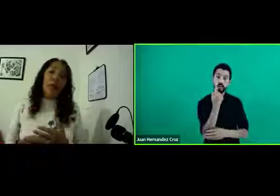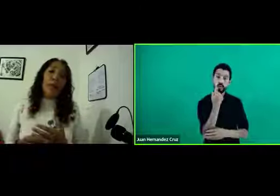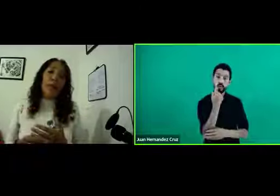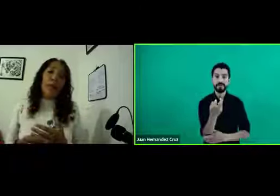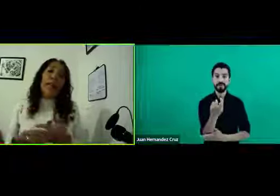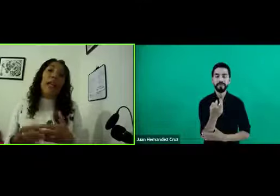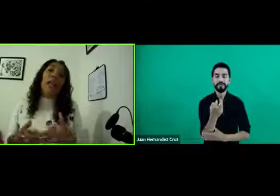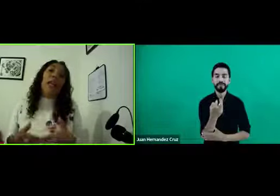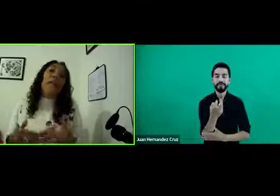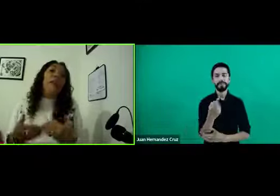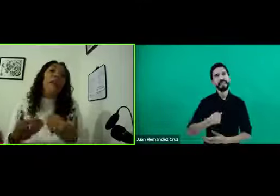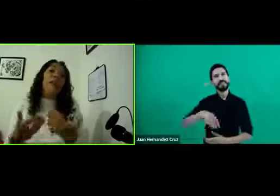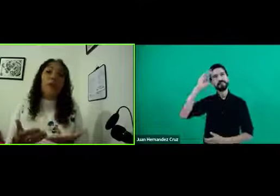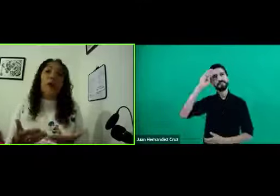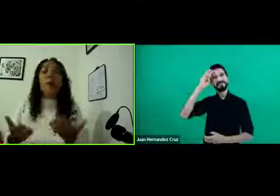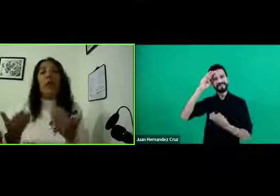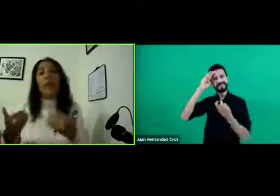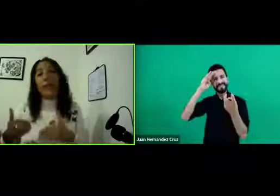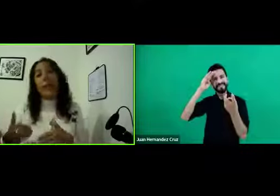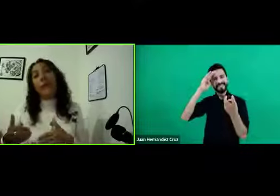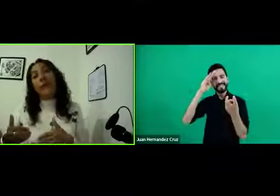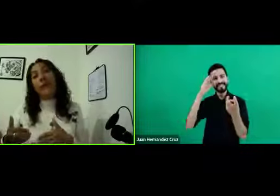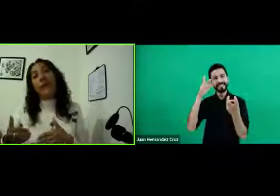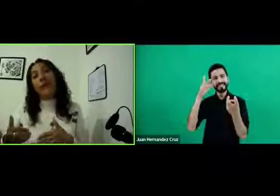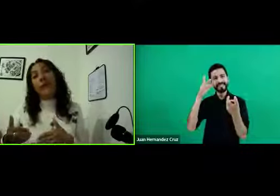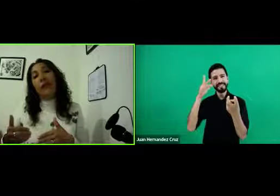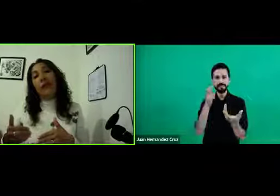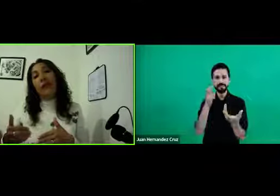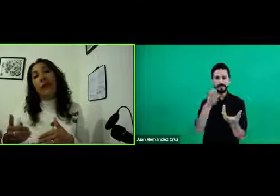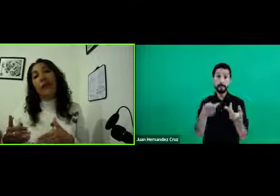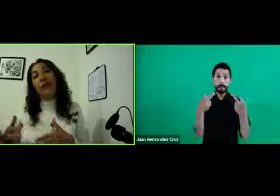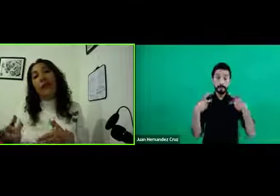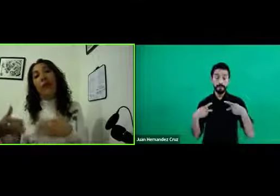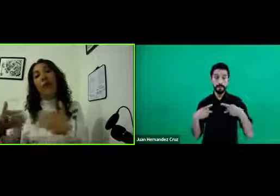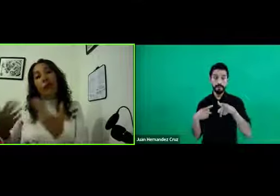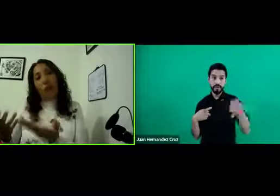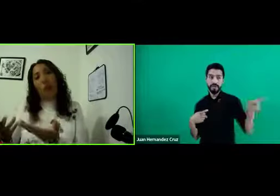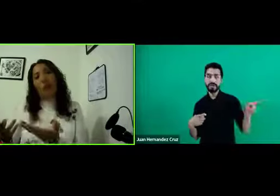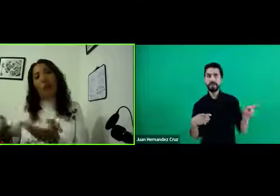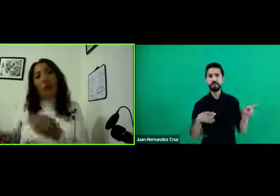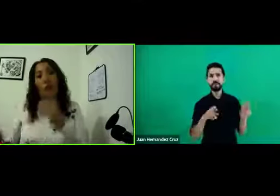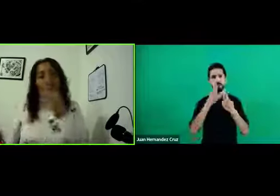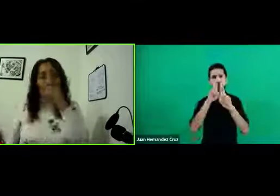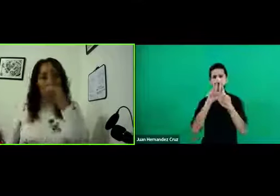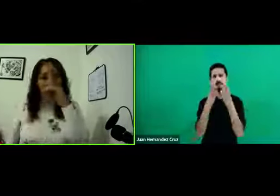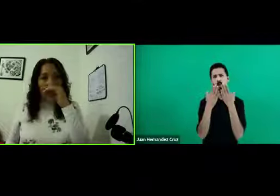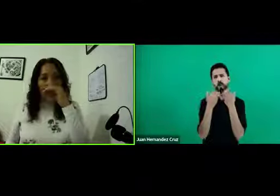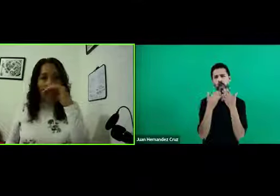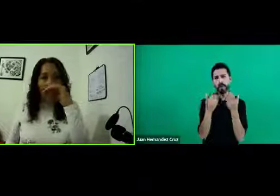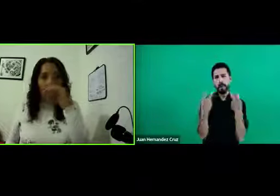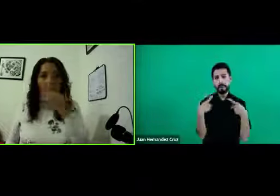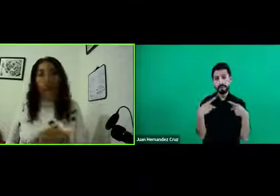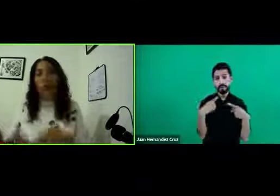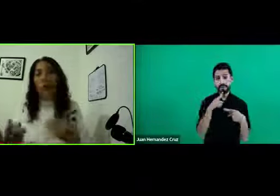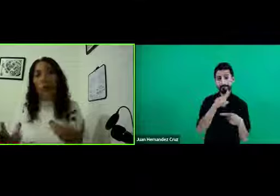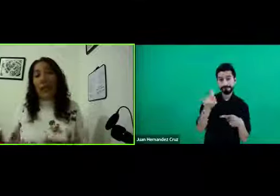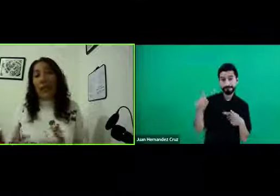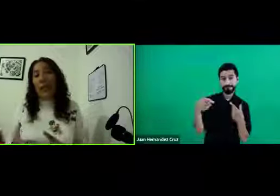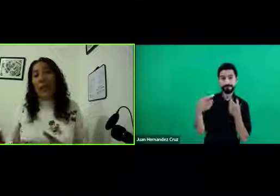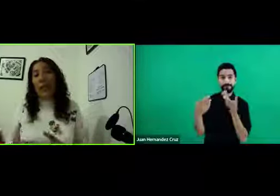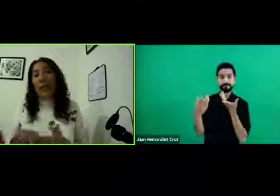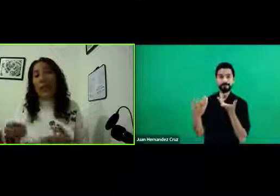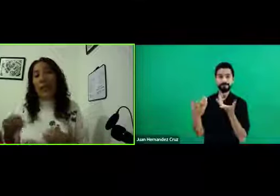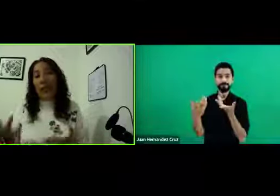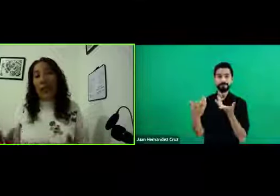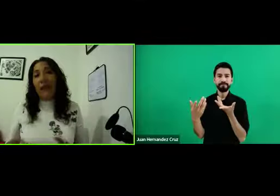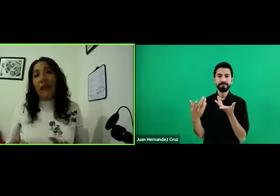vencer justamente lo que se provoca por aquellas personas intolerantes con todas las personas que no